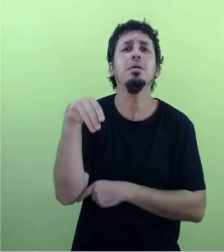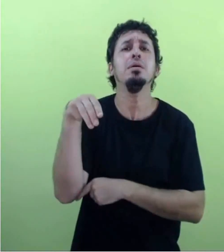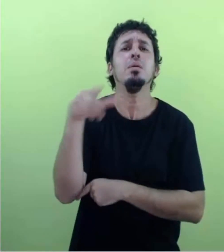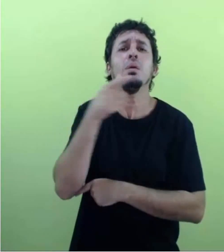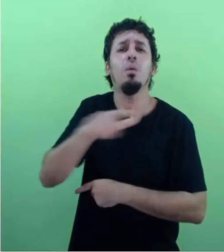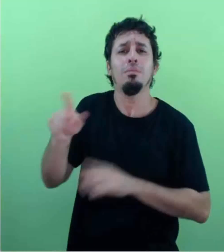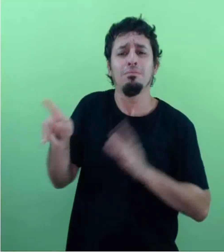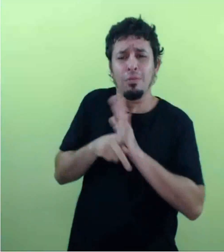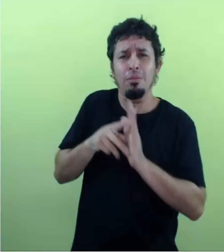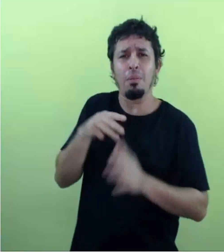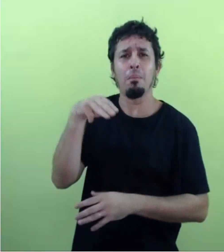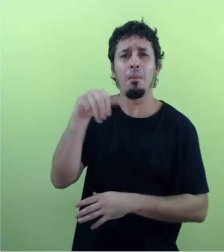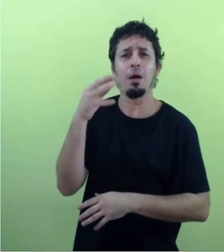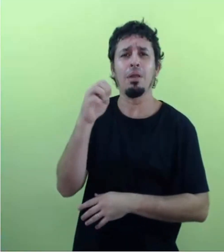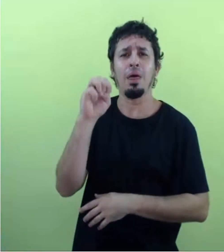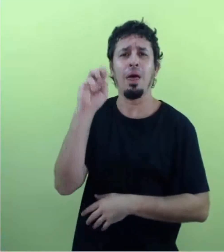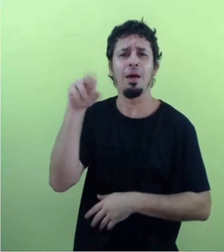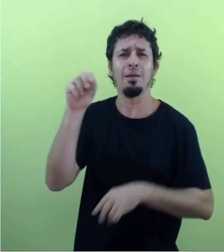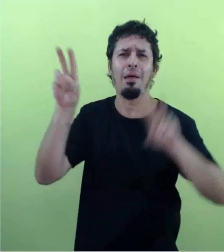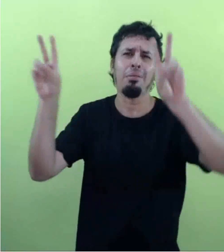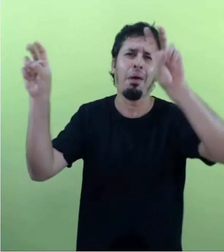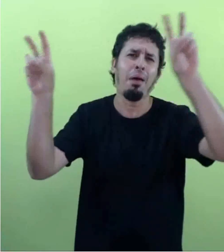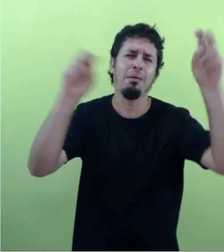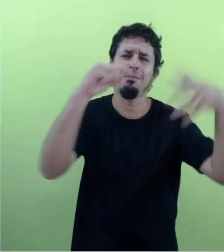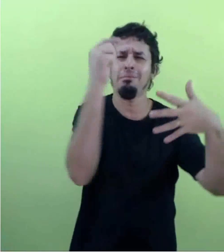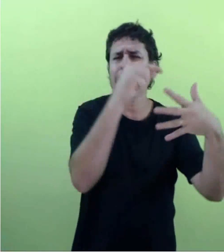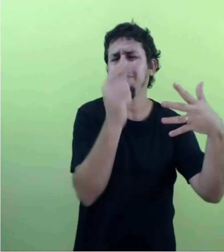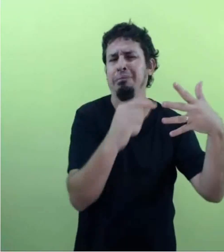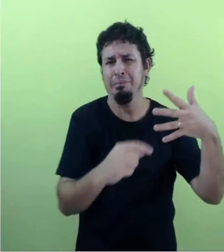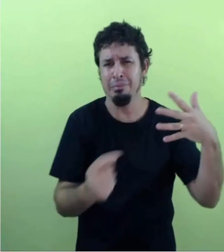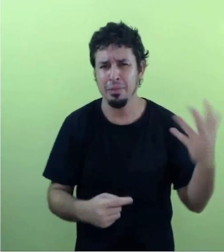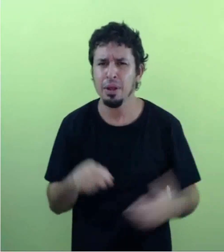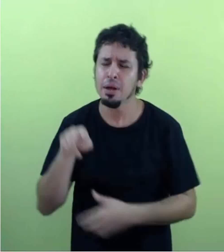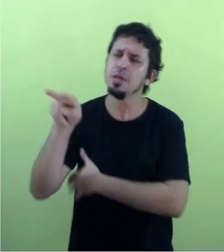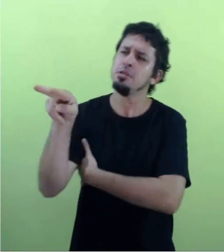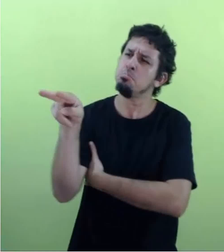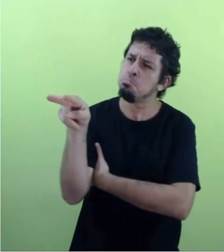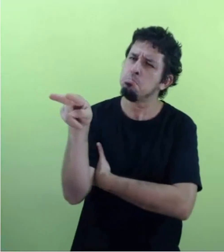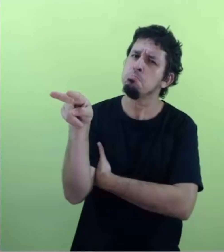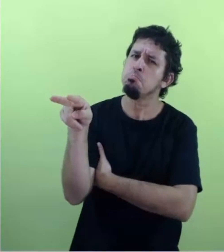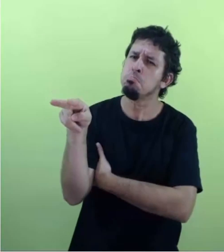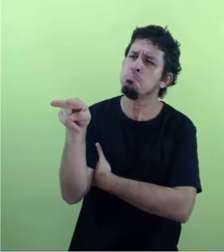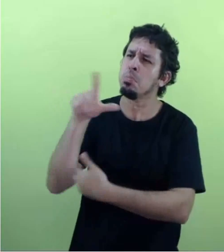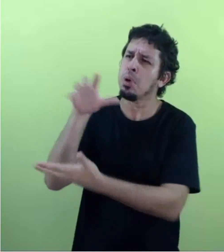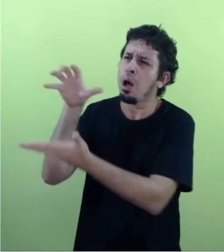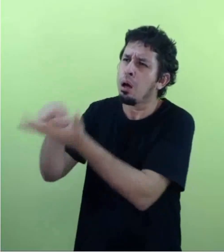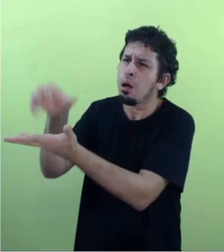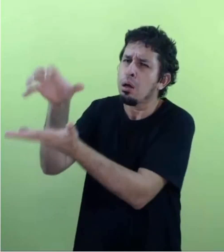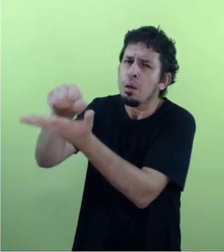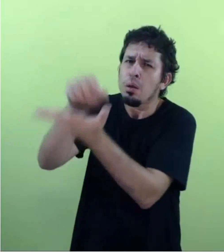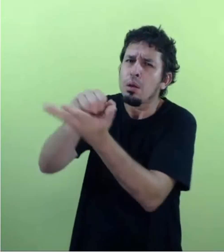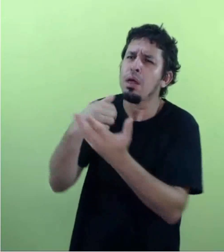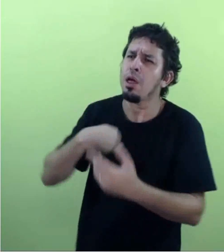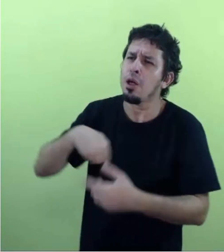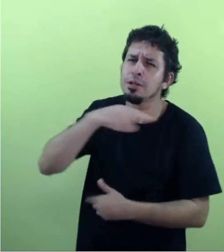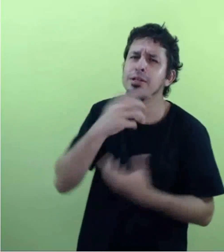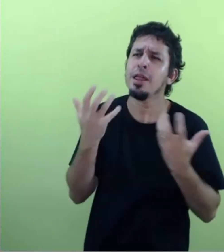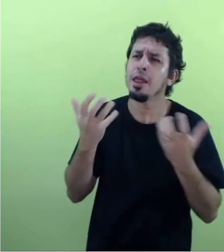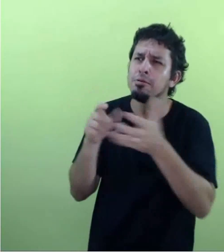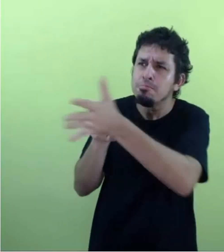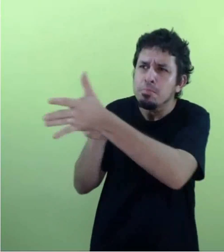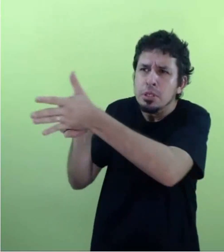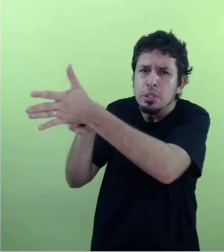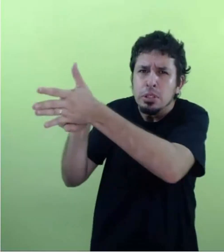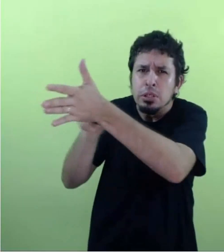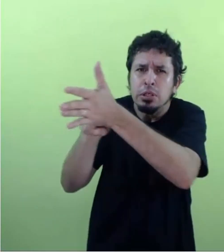mais variados temas. A fim de reconhecer e valorizar esses registros, o primeiro passo da